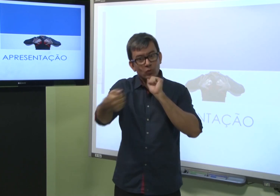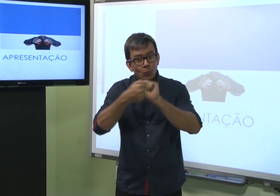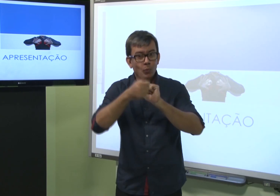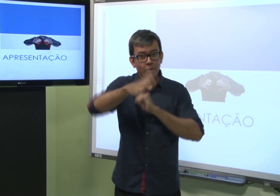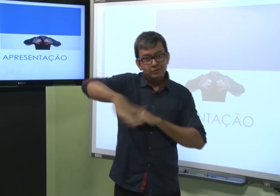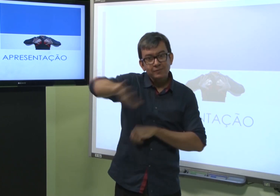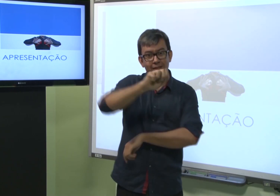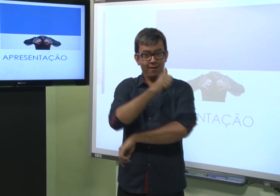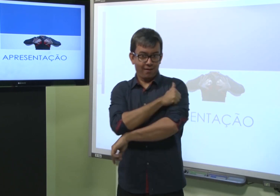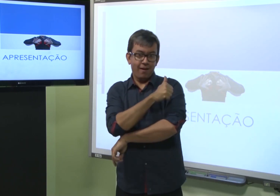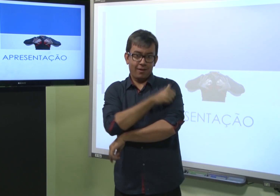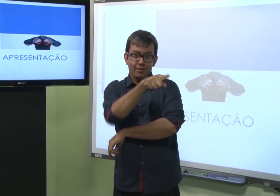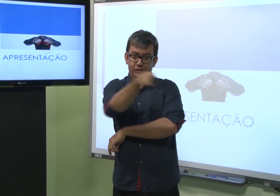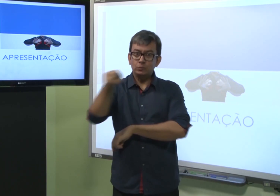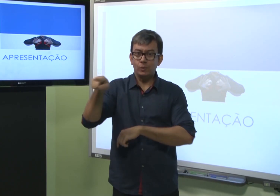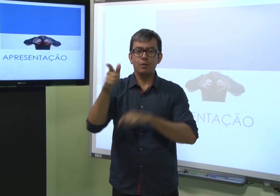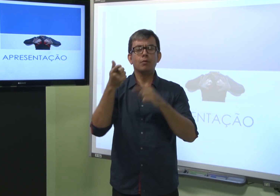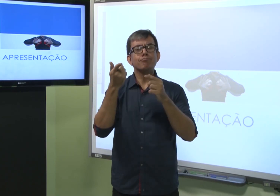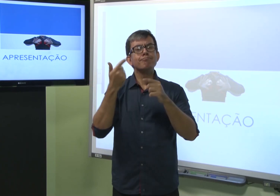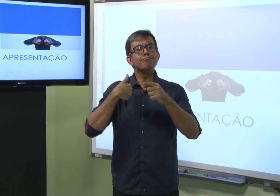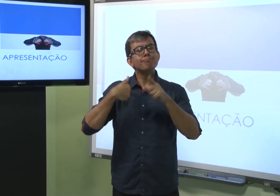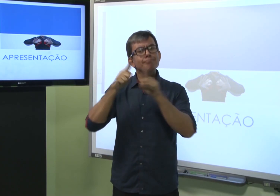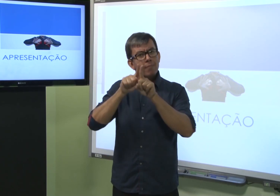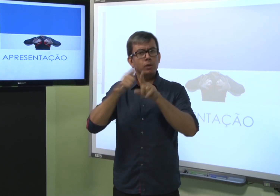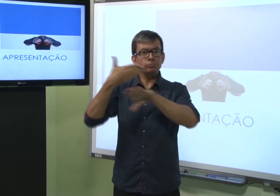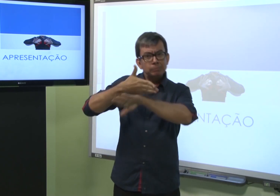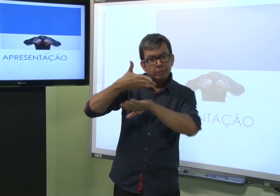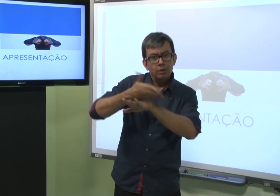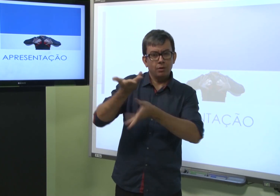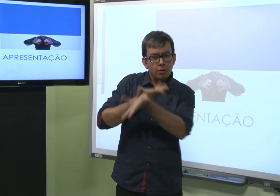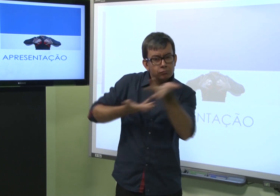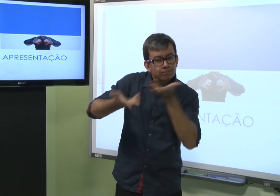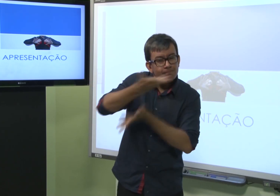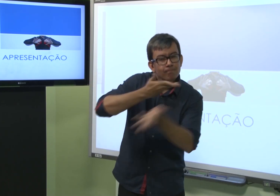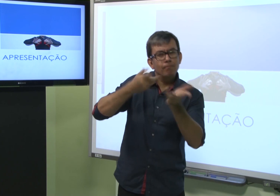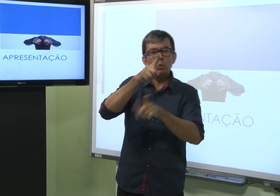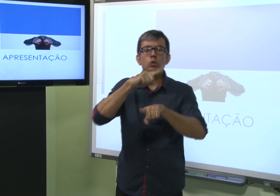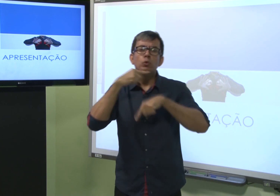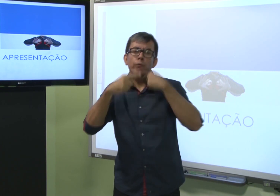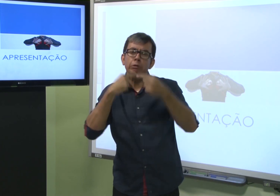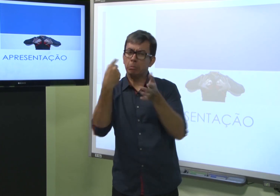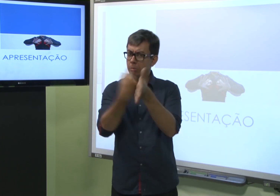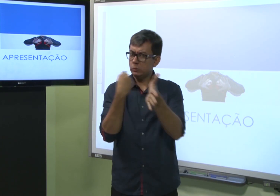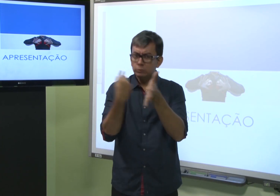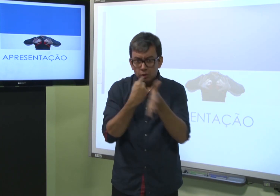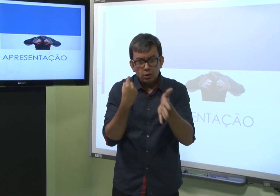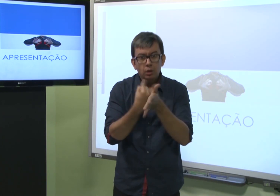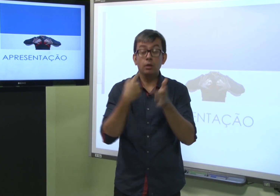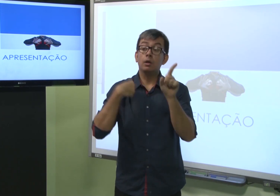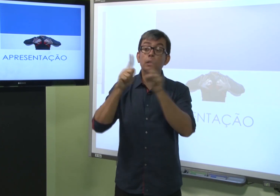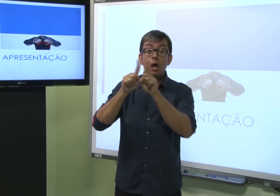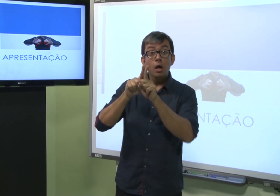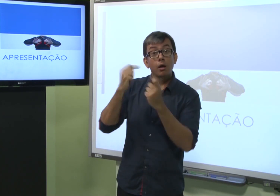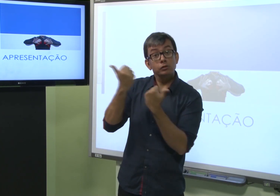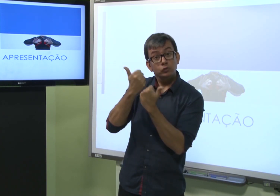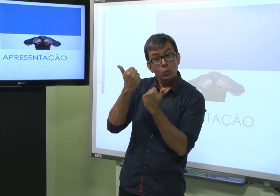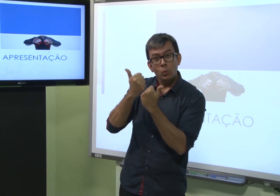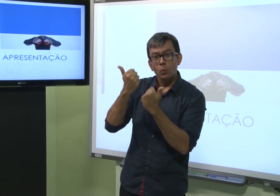estaremos juntos aqui para que e vocês podem participar dos fóruns. Se tiver alguma dúvida, pode